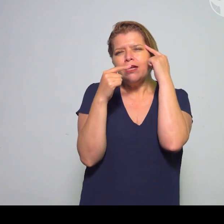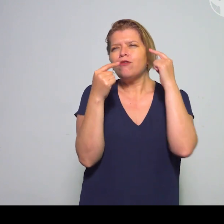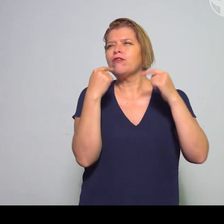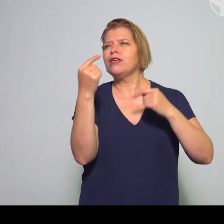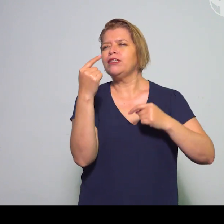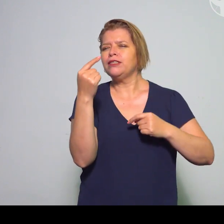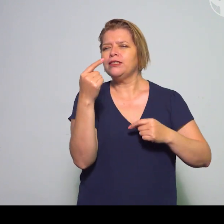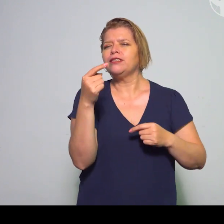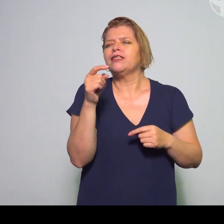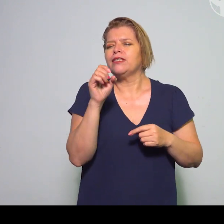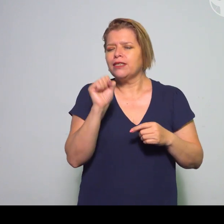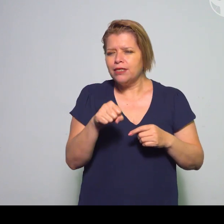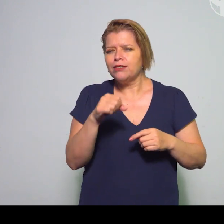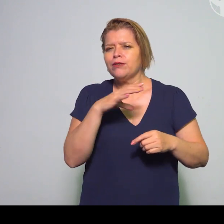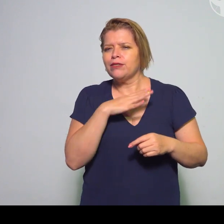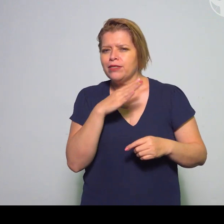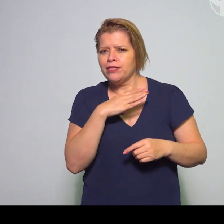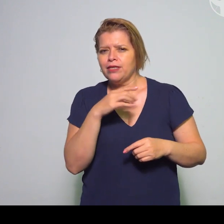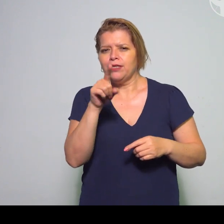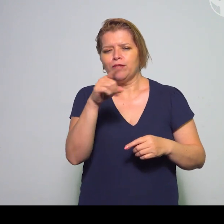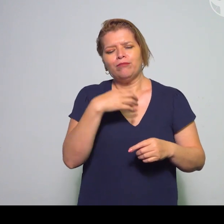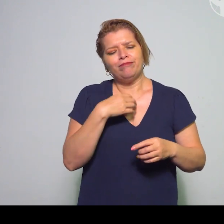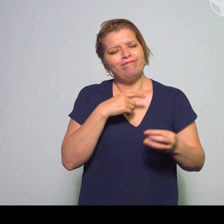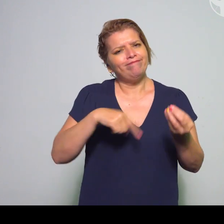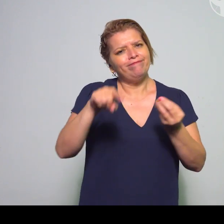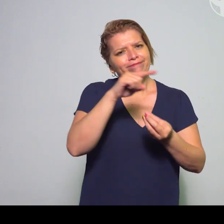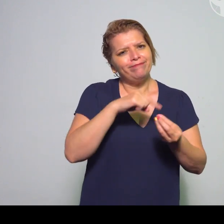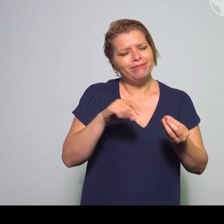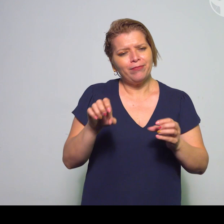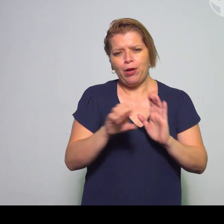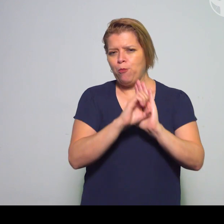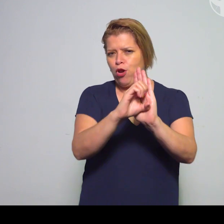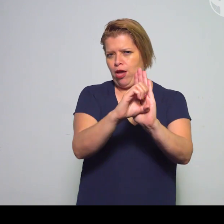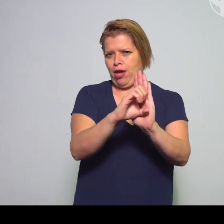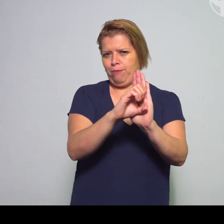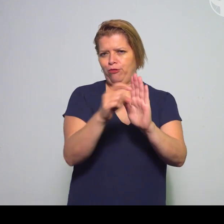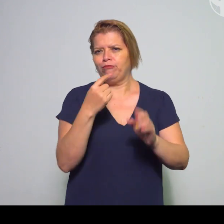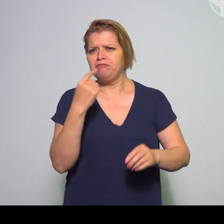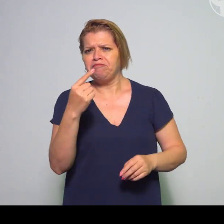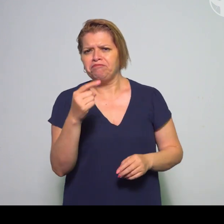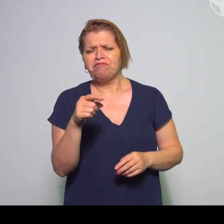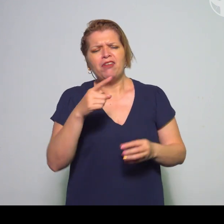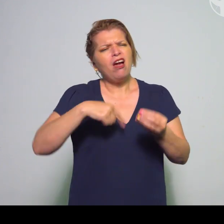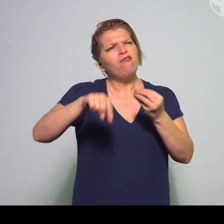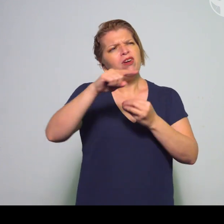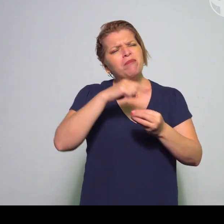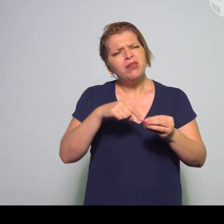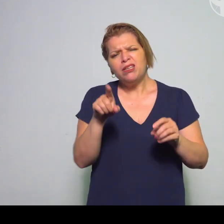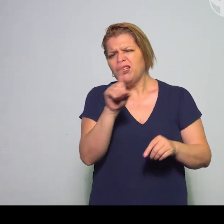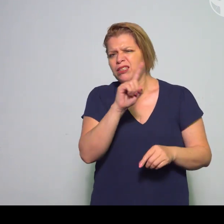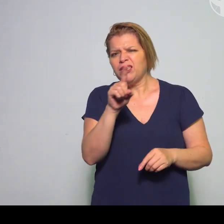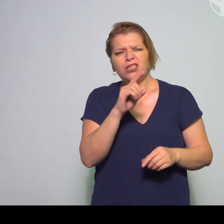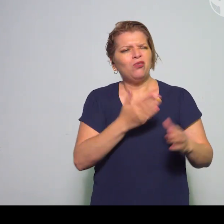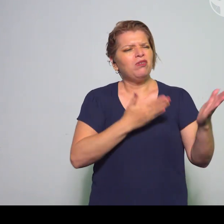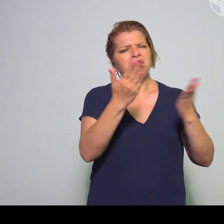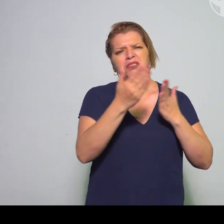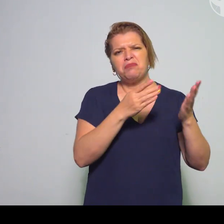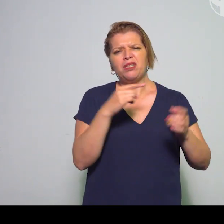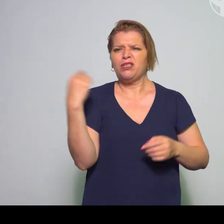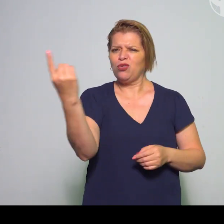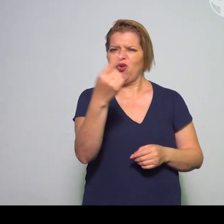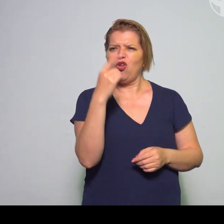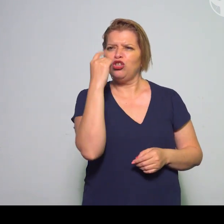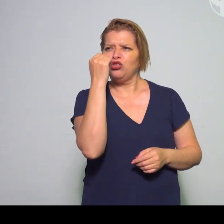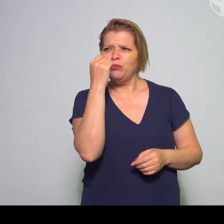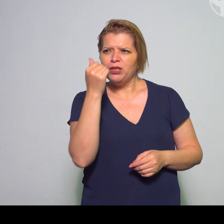esas etiquetas que tú puedes tener. ¿Y cuáles son esas etiquetas? Por ejemplo, pueden decir: no, esa familia no tiene arreglo, todos los